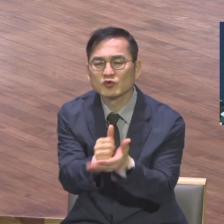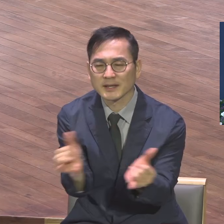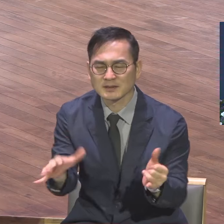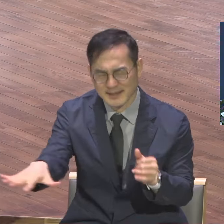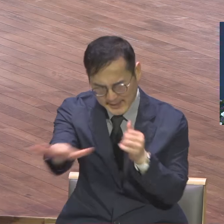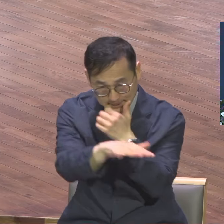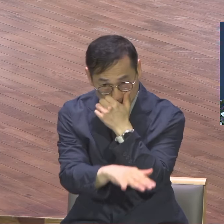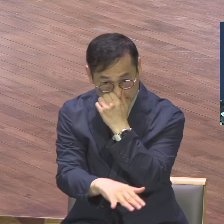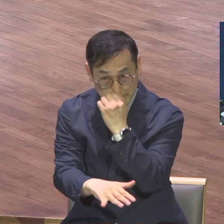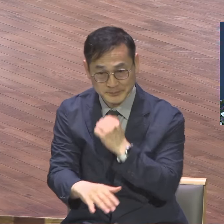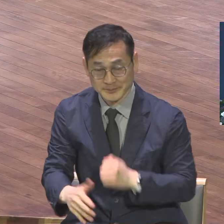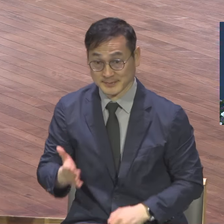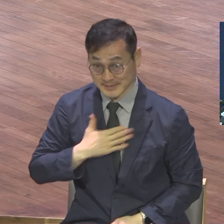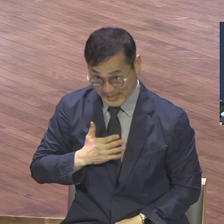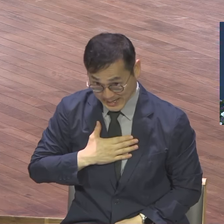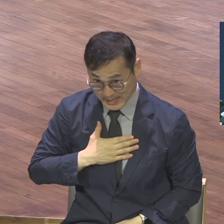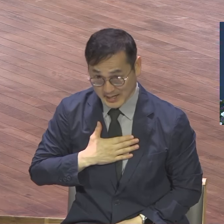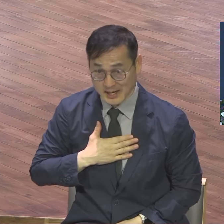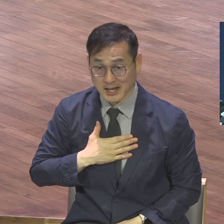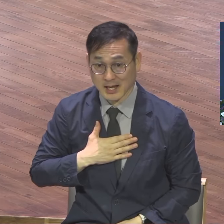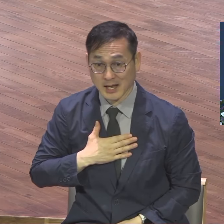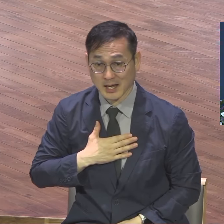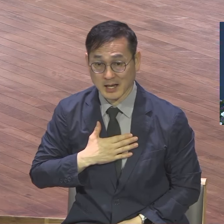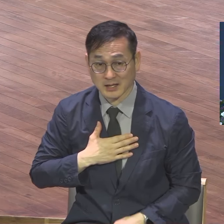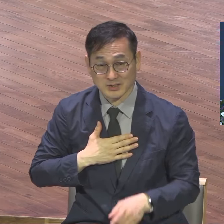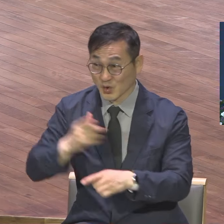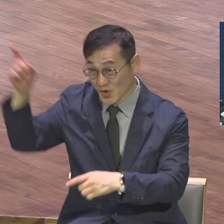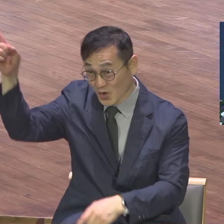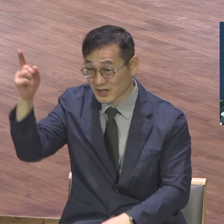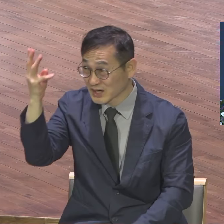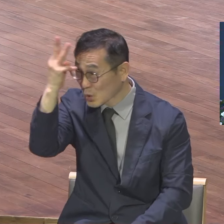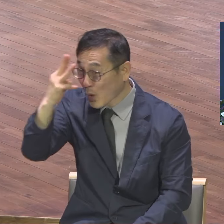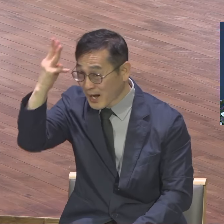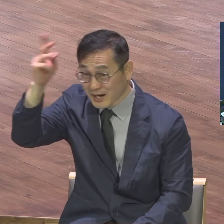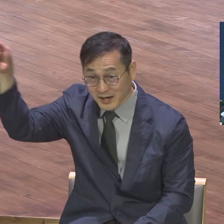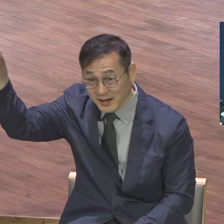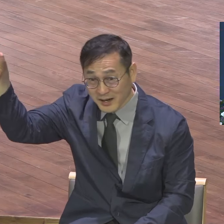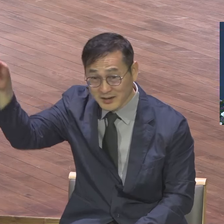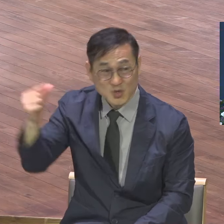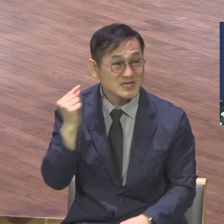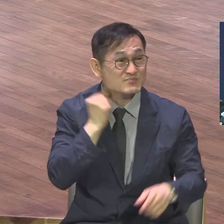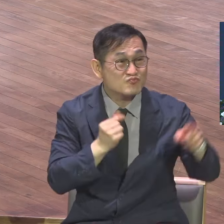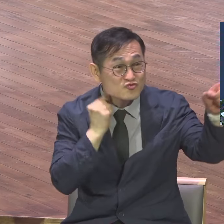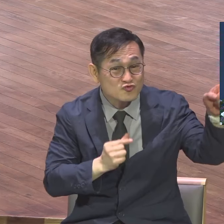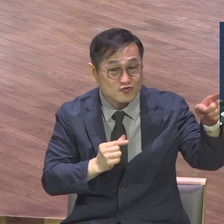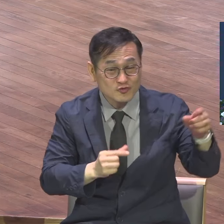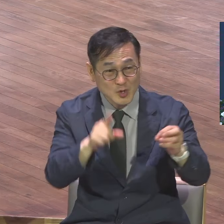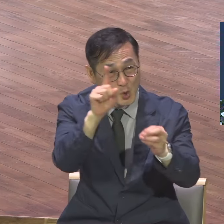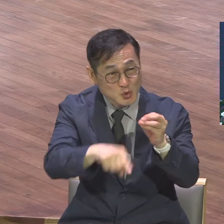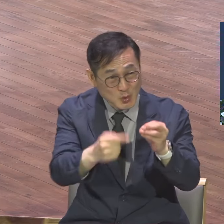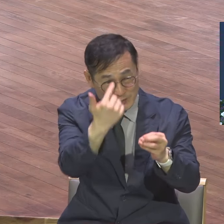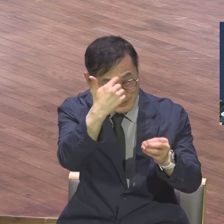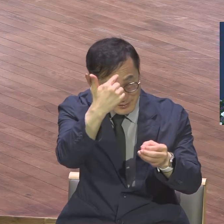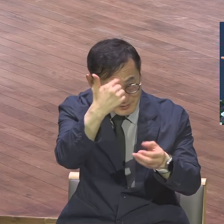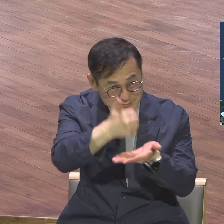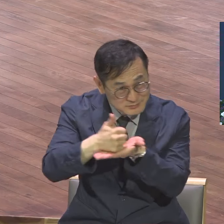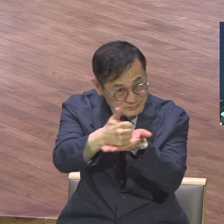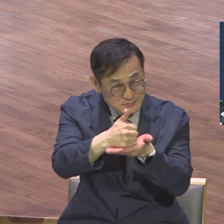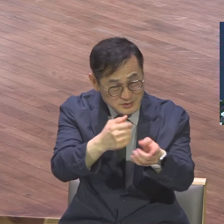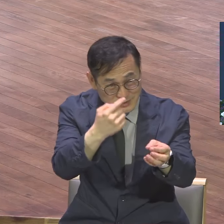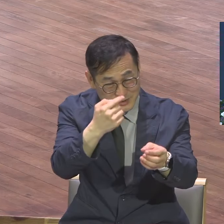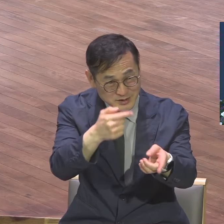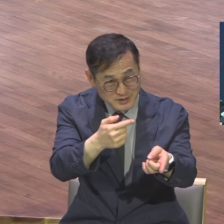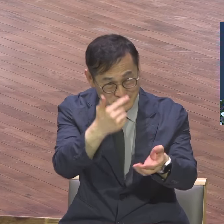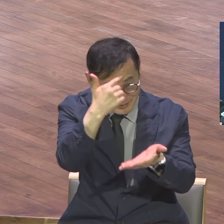죄인입니다. 여기서 있는 목사도, 저 교황청의 교황도, 저 신부도, 절의 중도, 저 기도원에